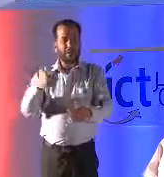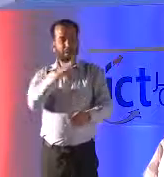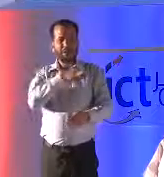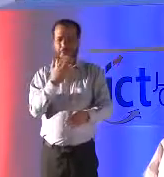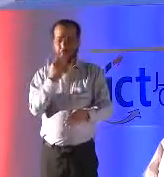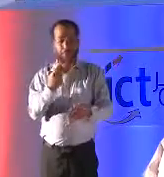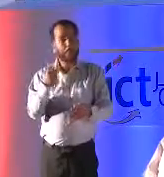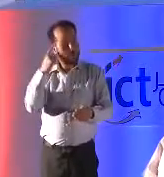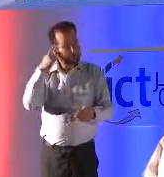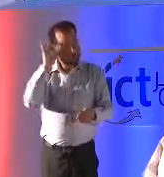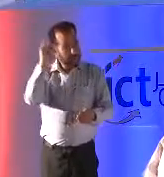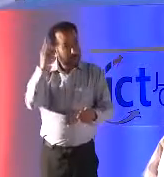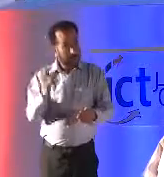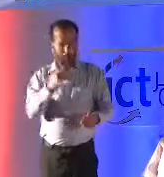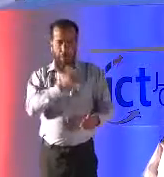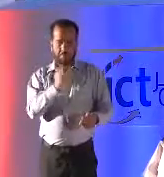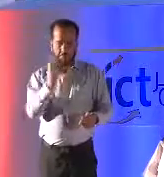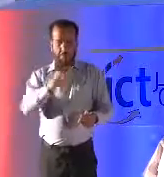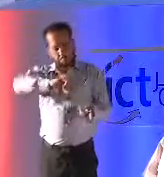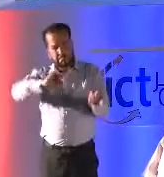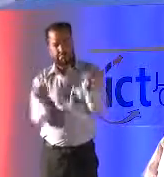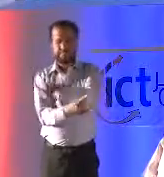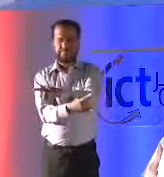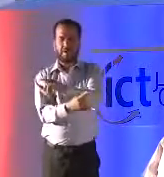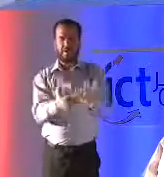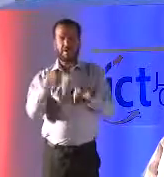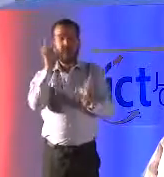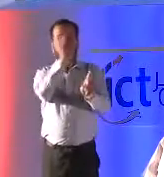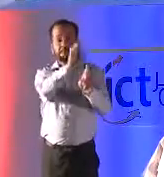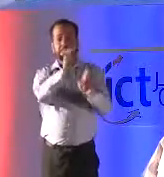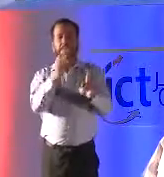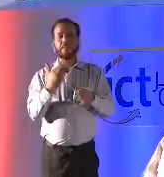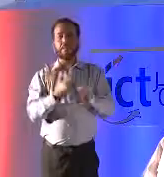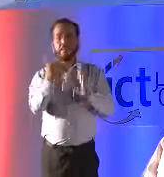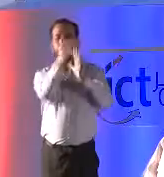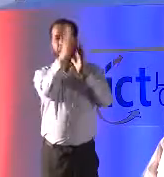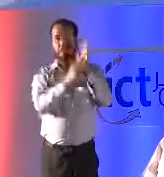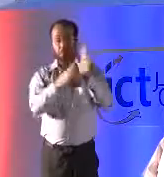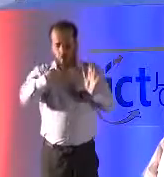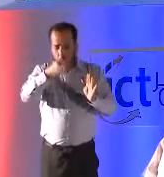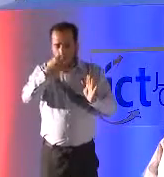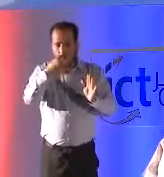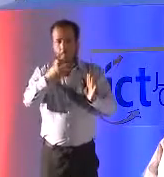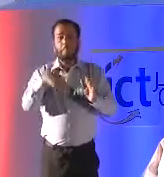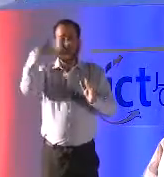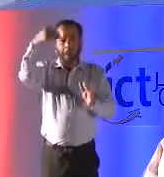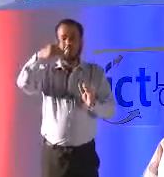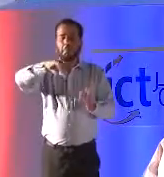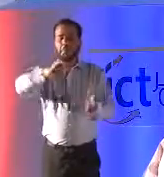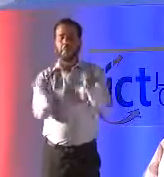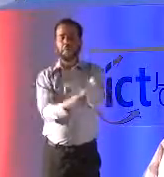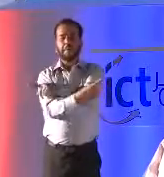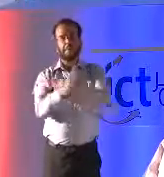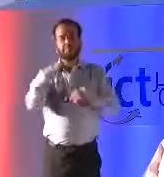وأنا واثق بأن نقطة التحول عن طريق تواجد البرامج الناطقة سوف تغير